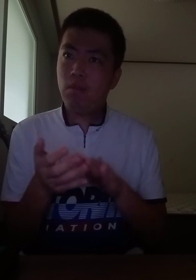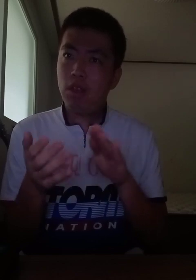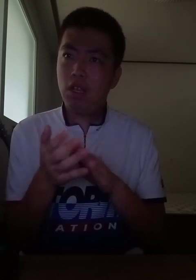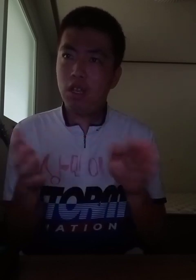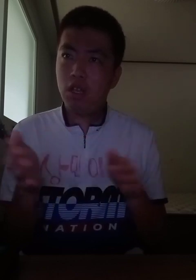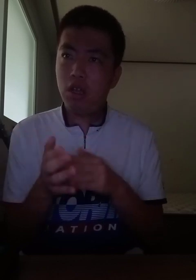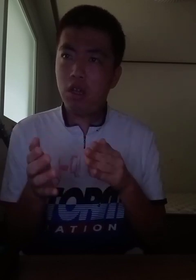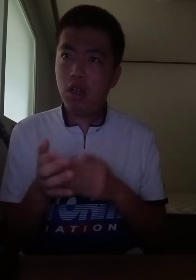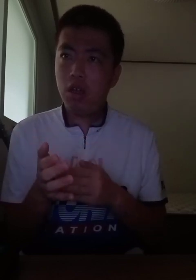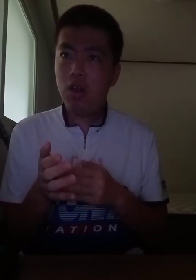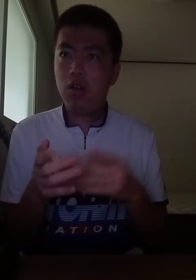장애인들 자식들한테 조금씩